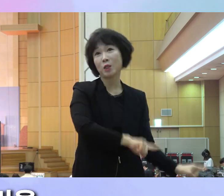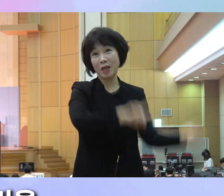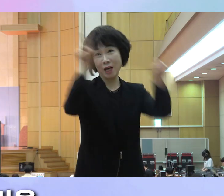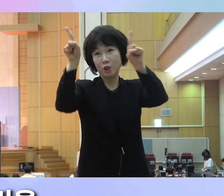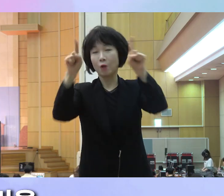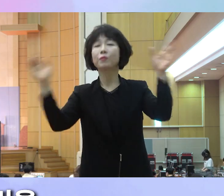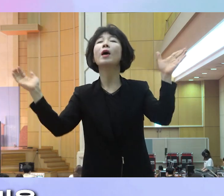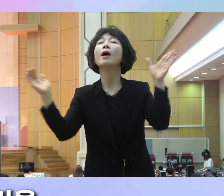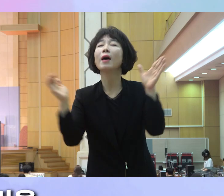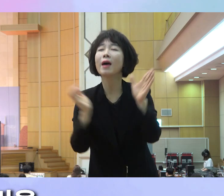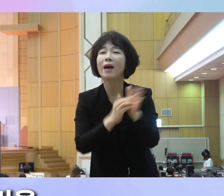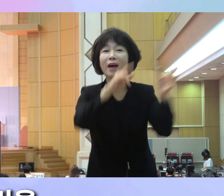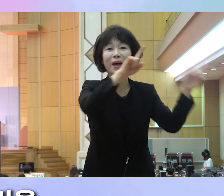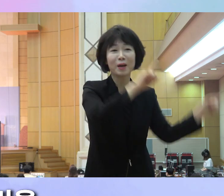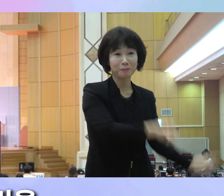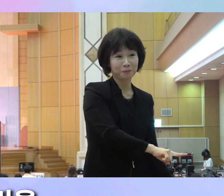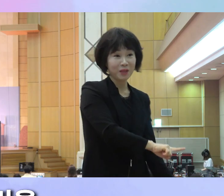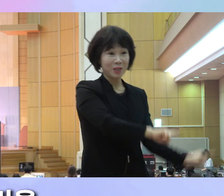다스리시네. 사셨네,